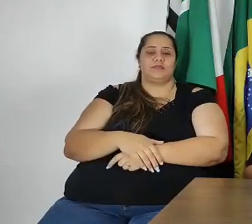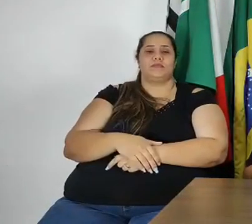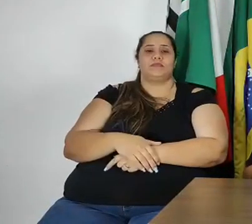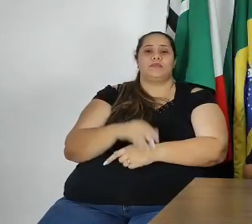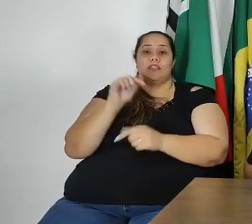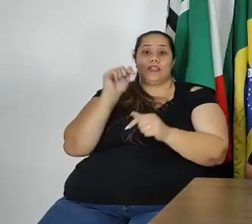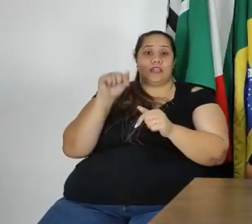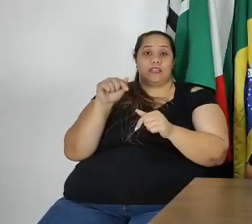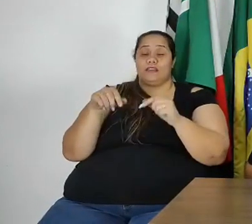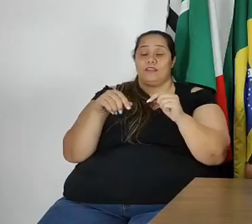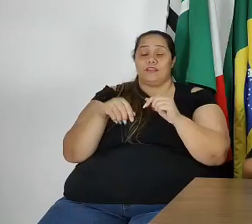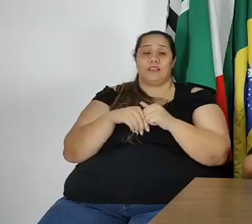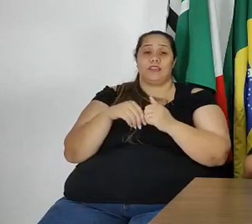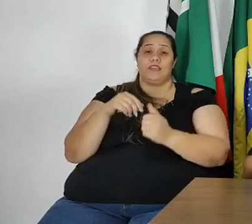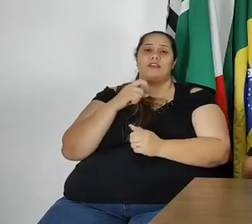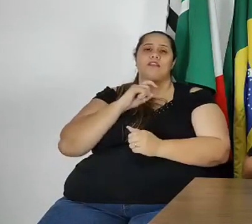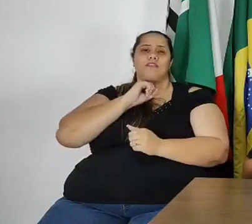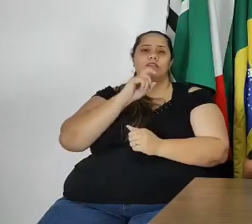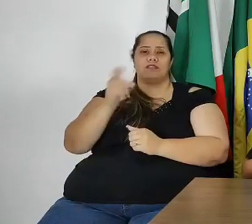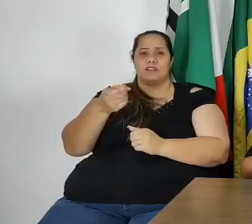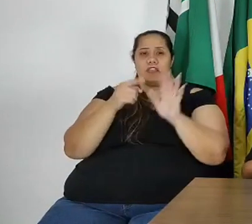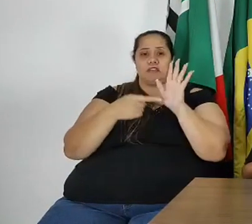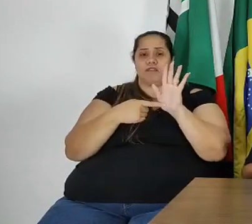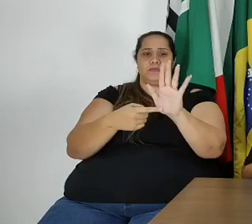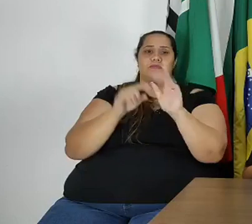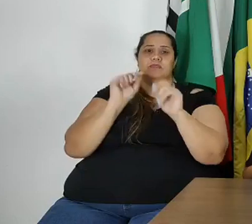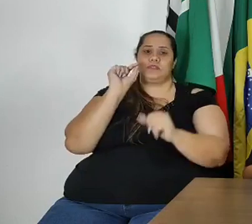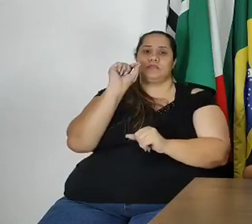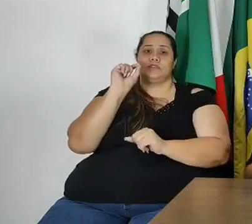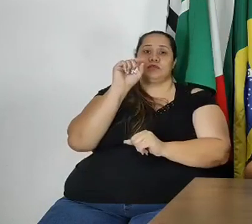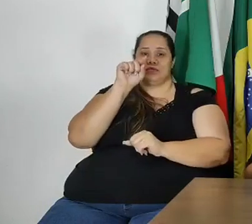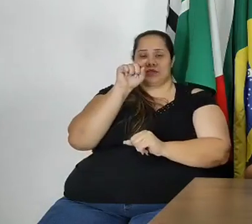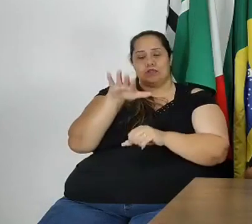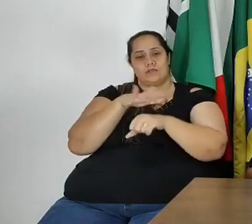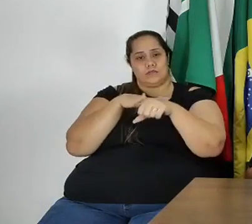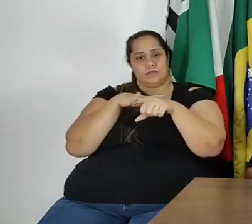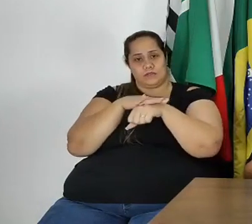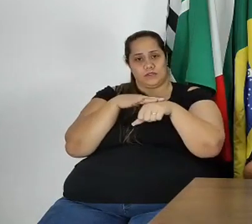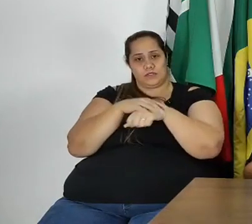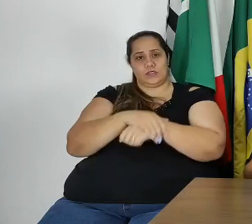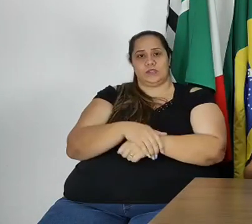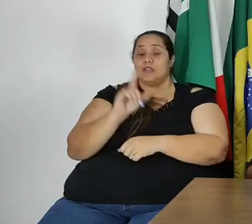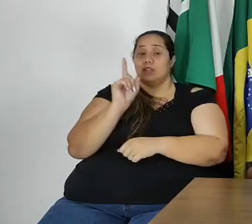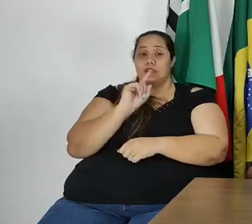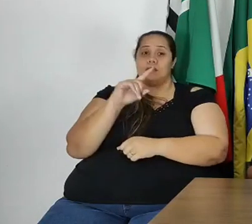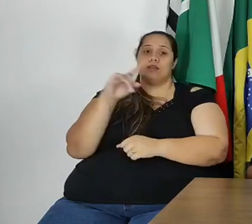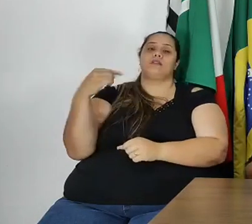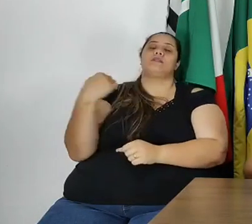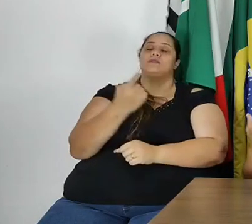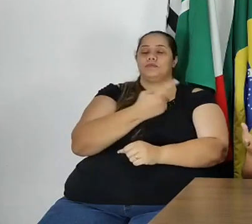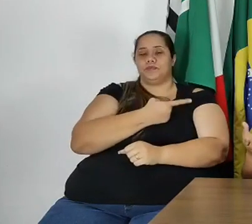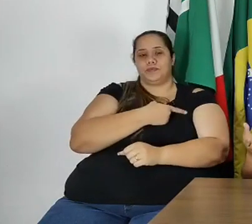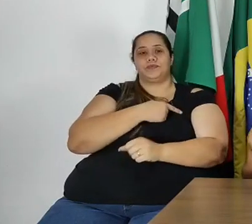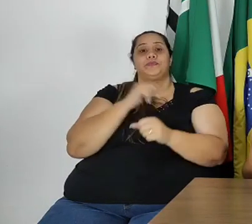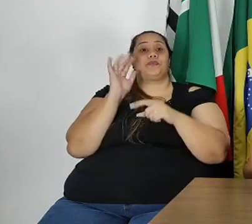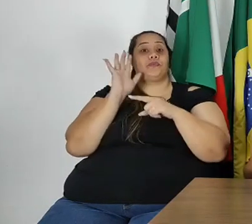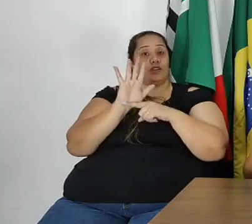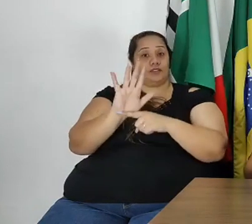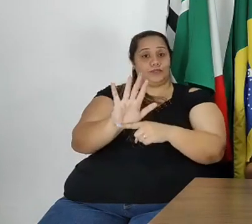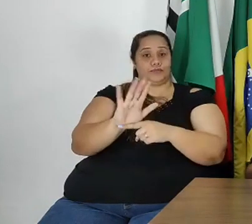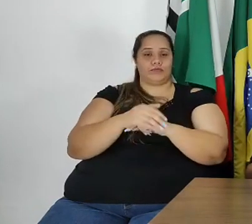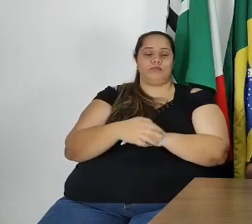anunciando, espalhando o quem ou o que fez. Não, estamos aqui para nos ajudar. A célula